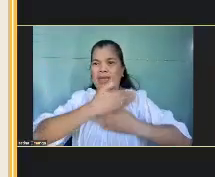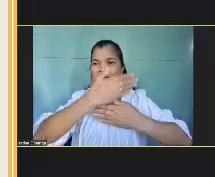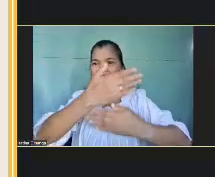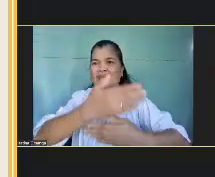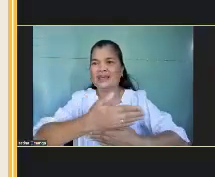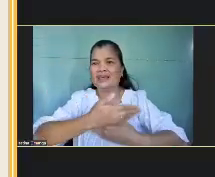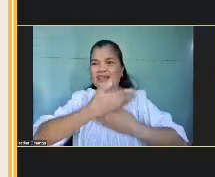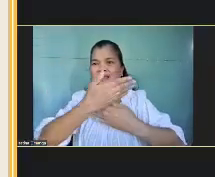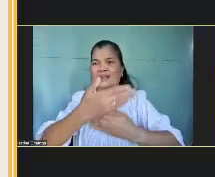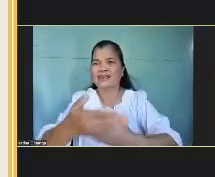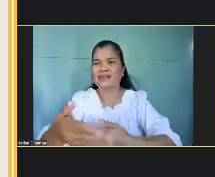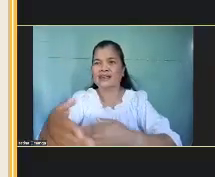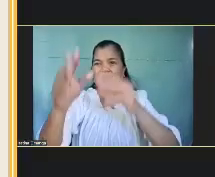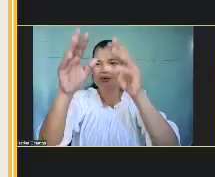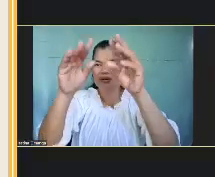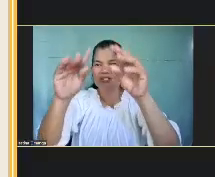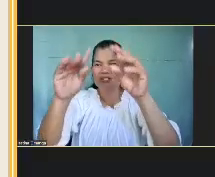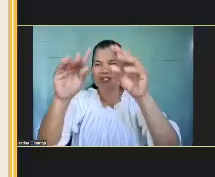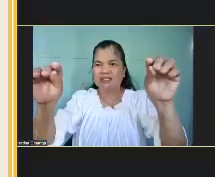Merry